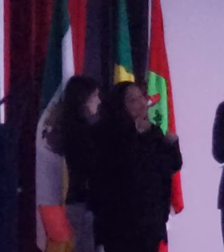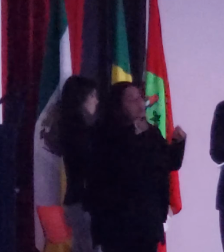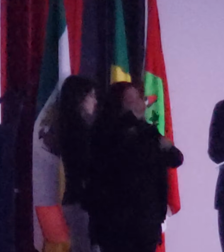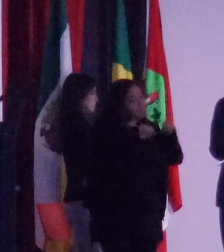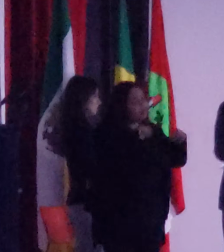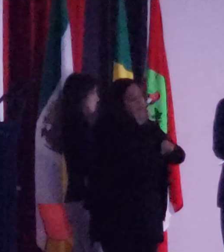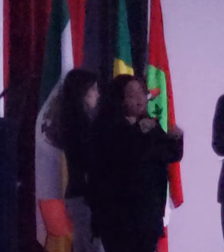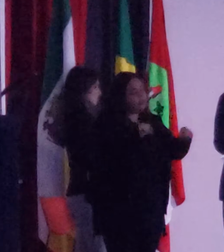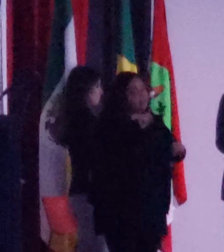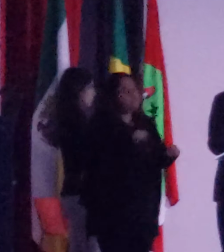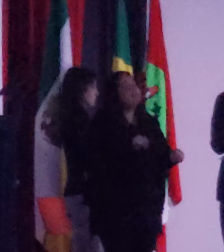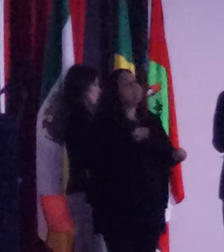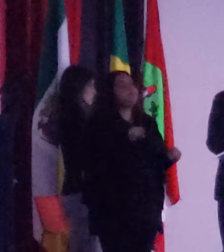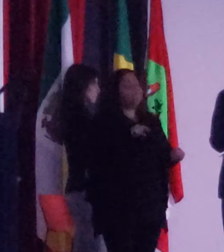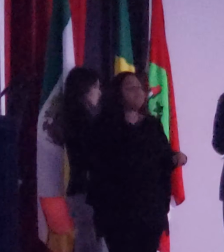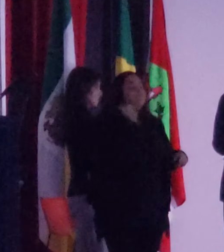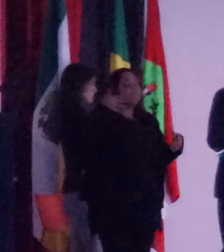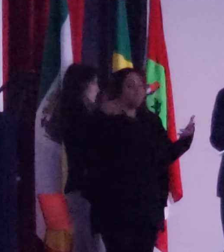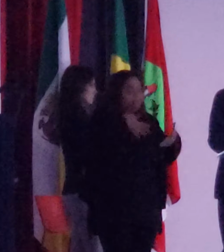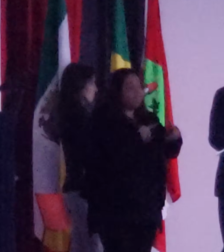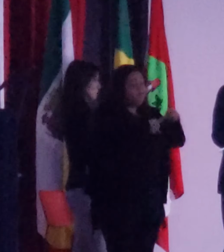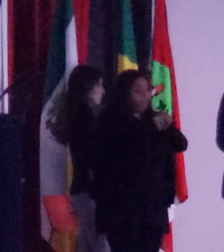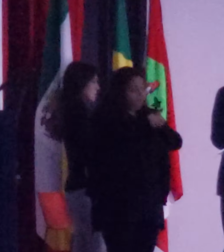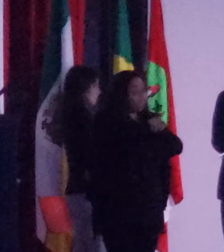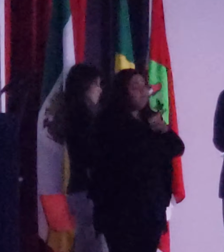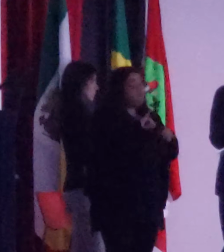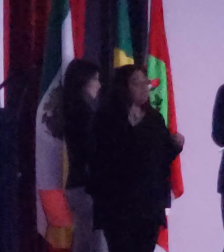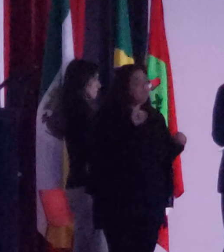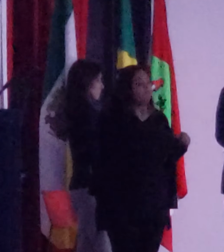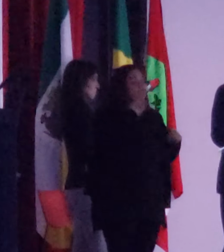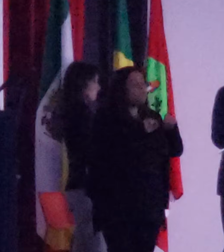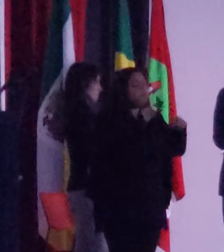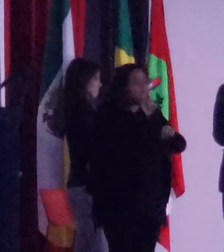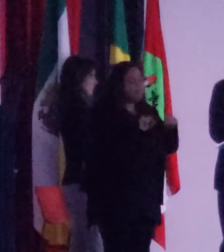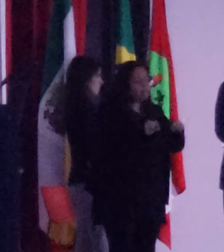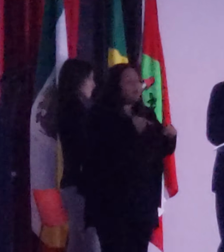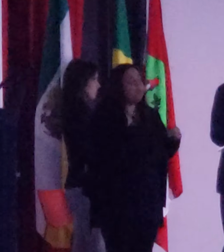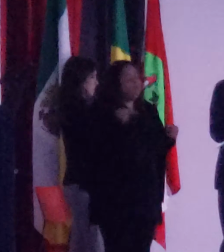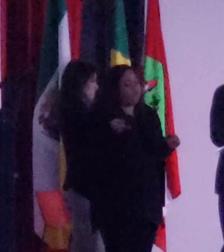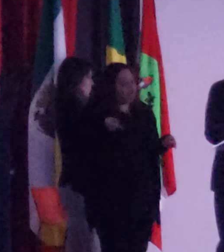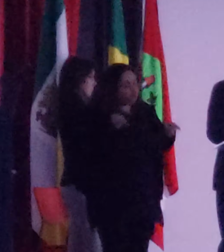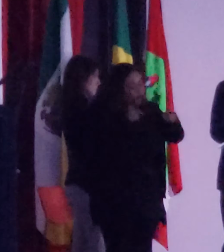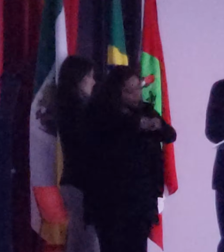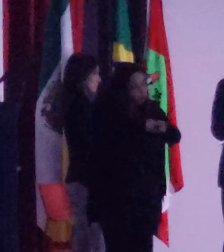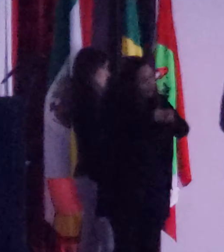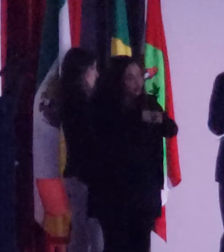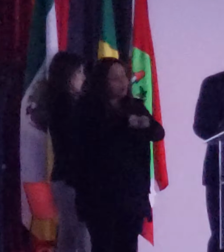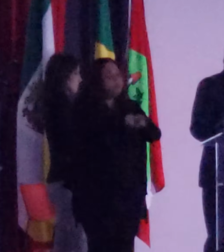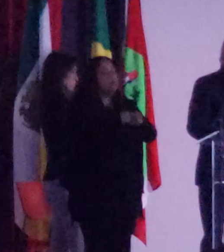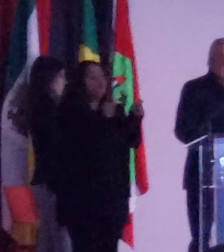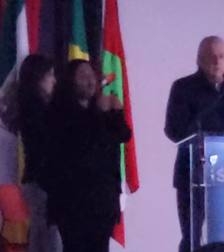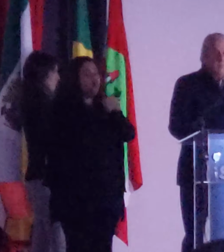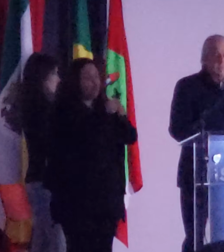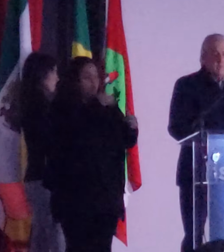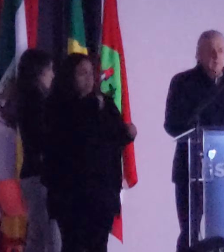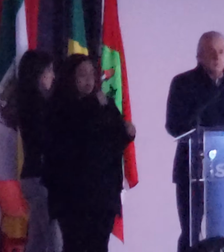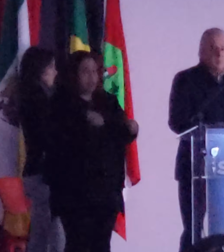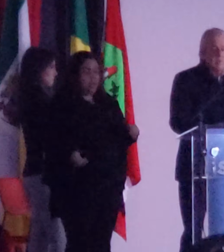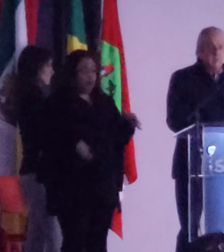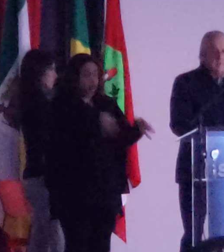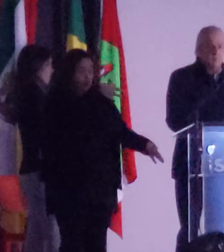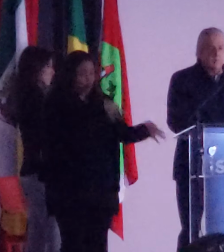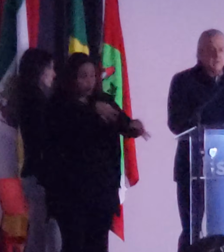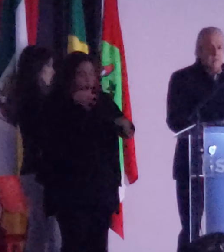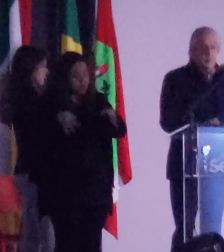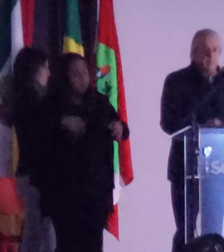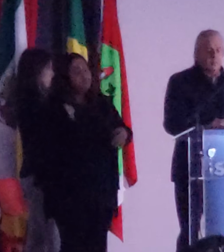ainda, no decorrer desse mês, uma parceria com o Ministério da Justiça, no sentido